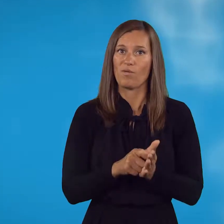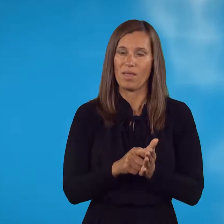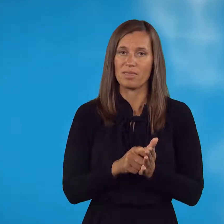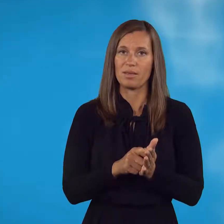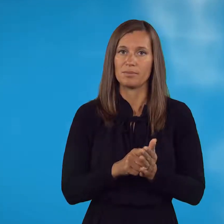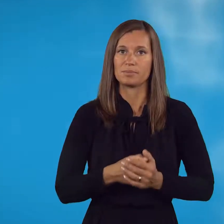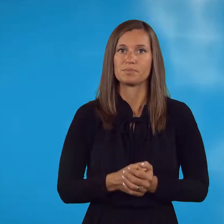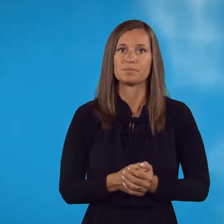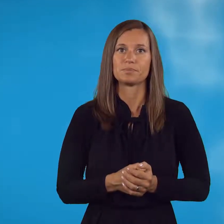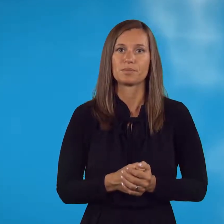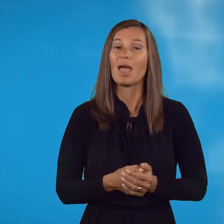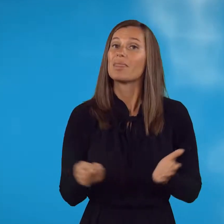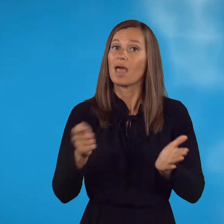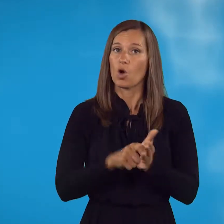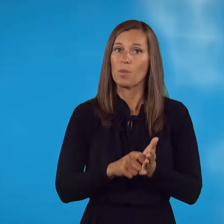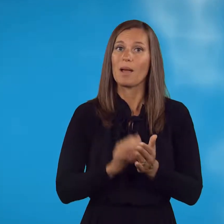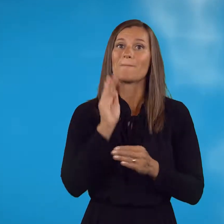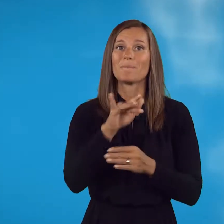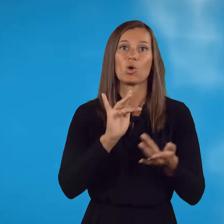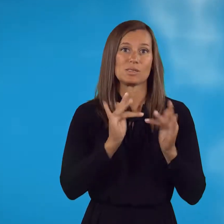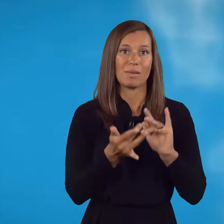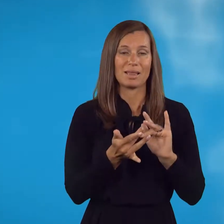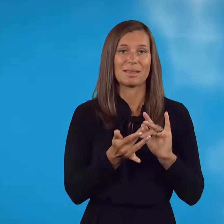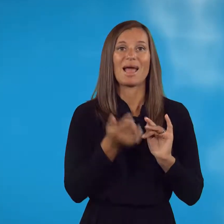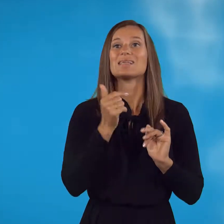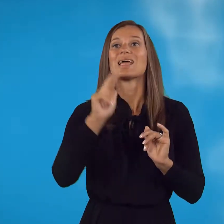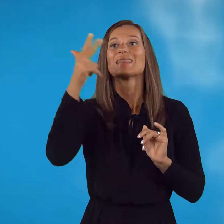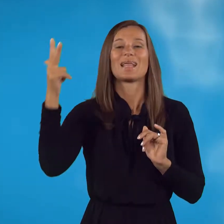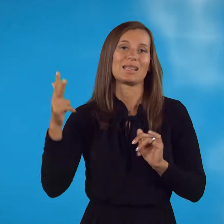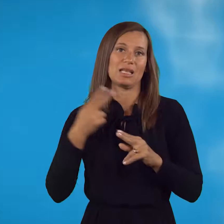Nakupovanje. Nakup prek spleta iz tretjih držav.